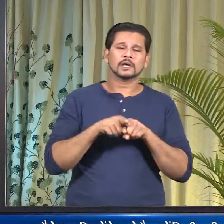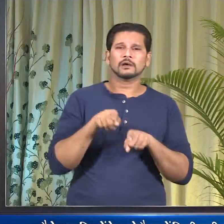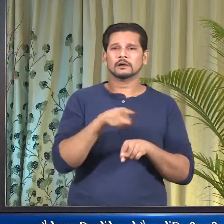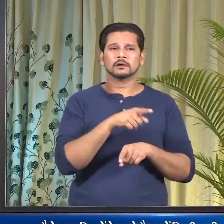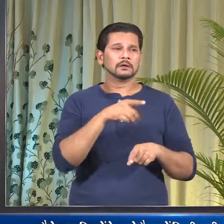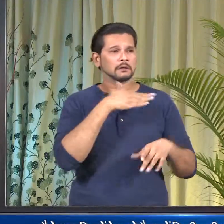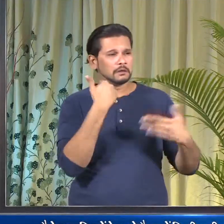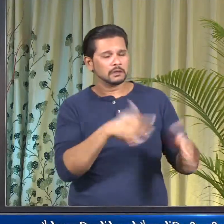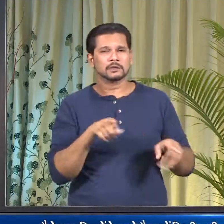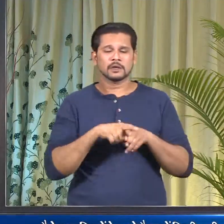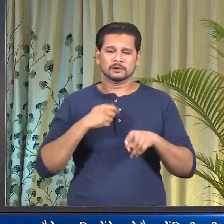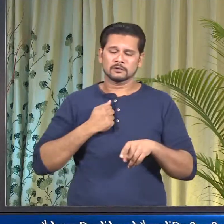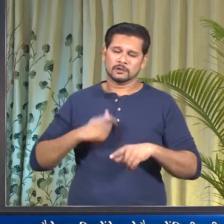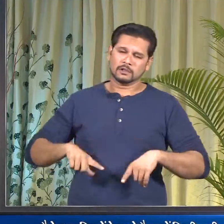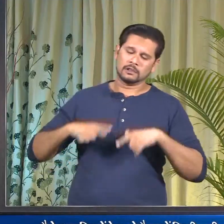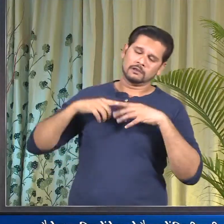समाप्त हो गया